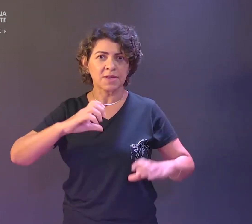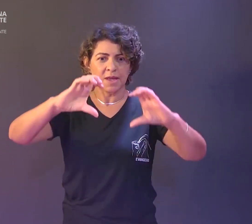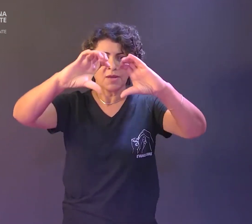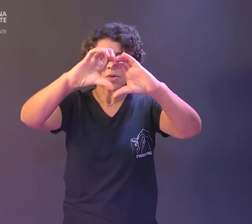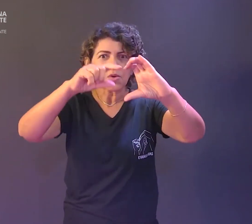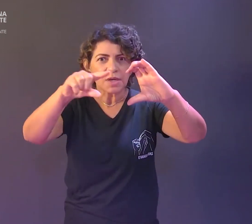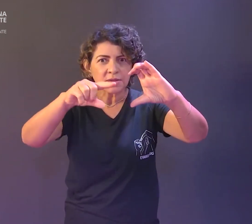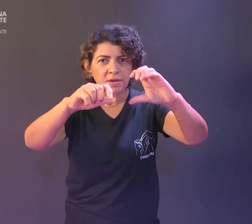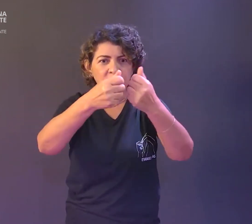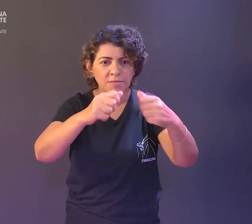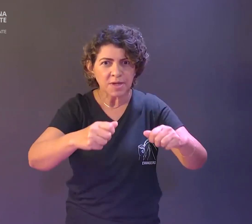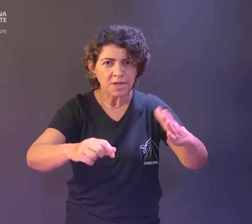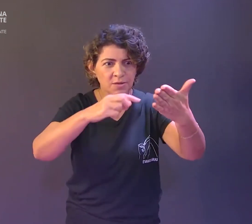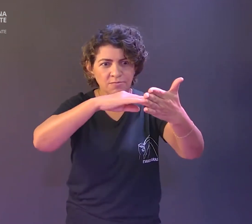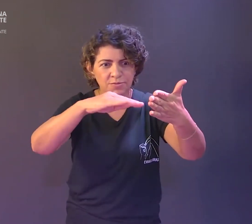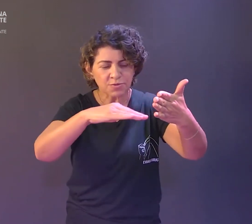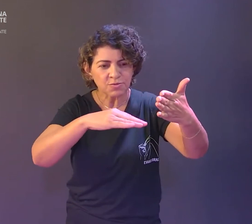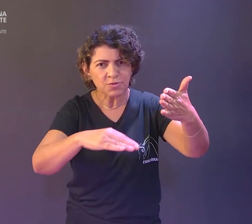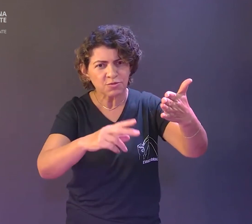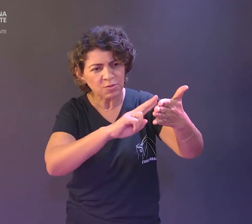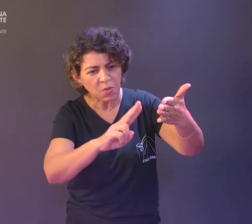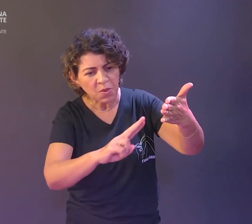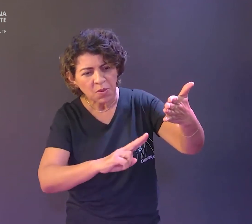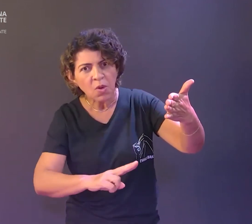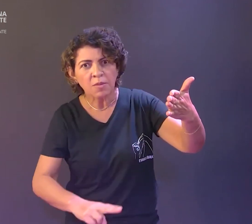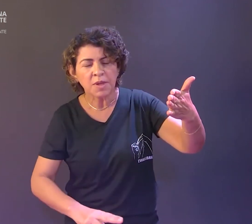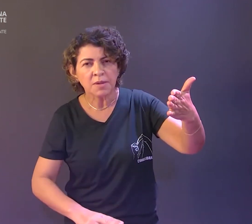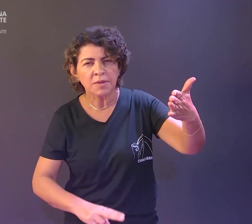Logo após, faça esta oração.